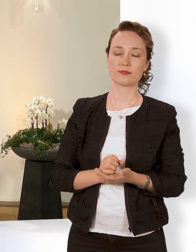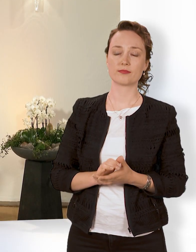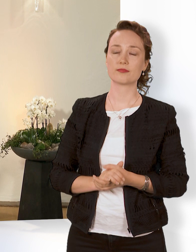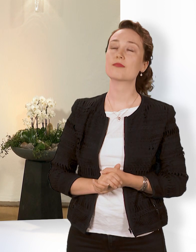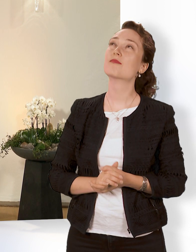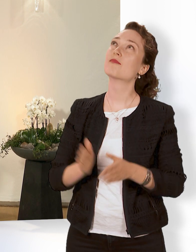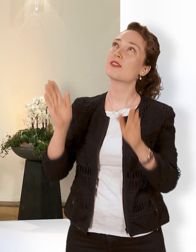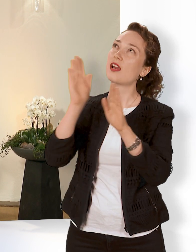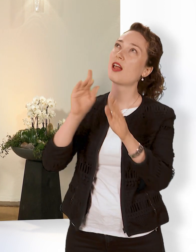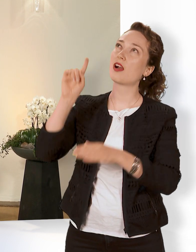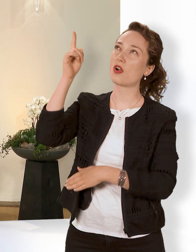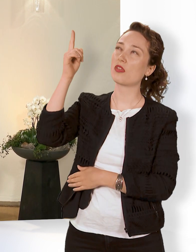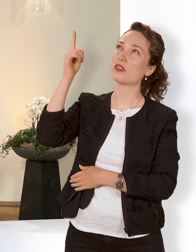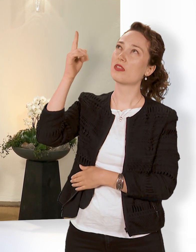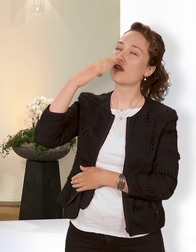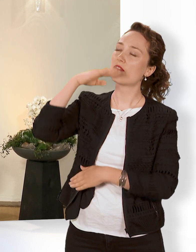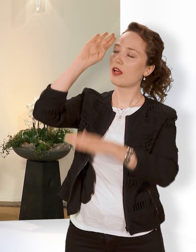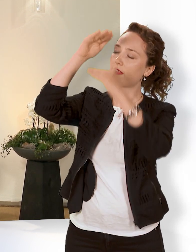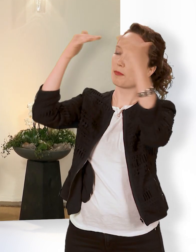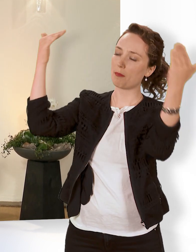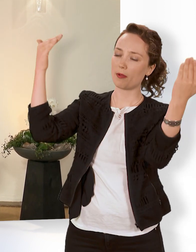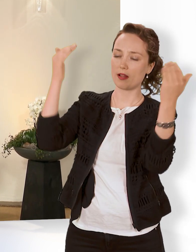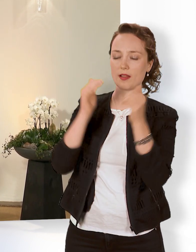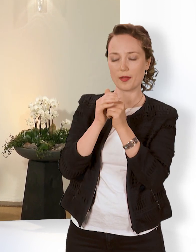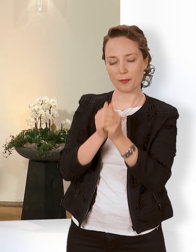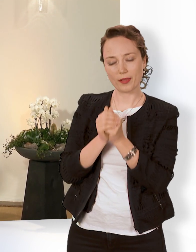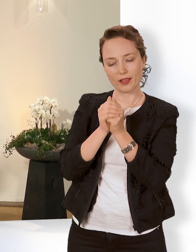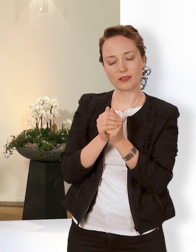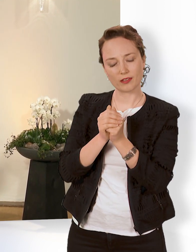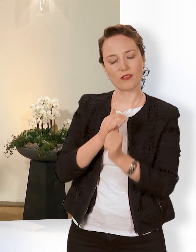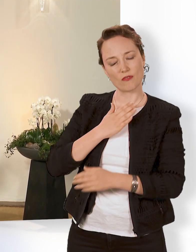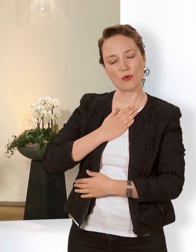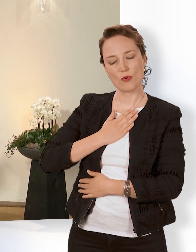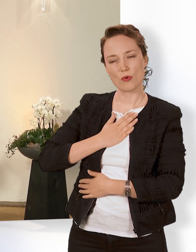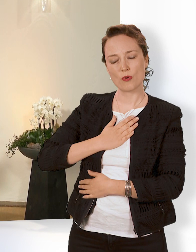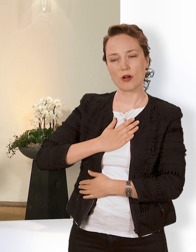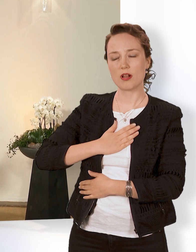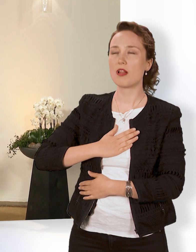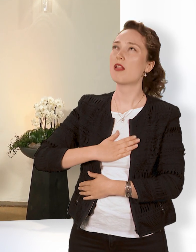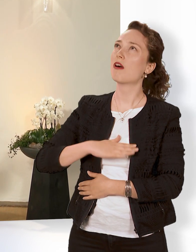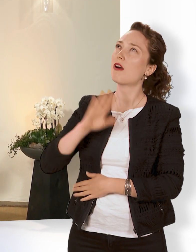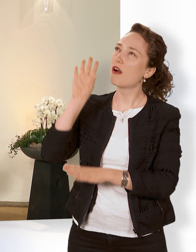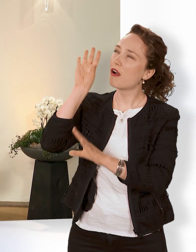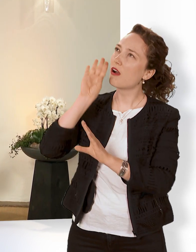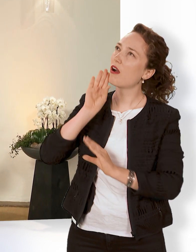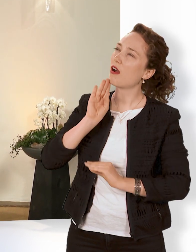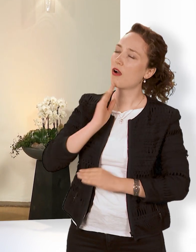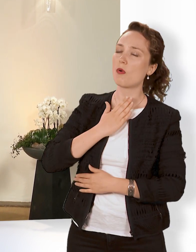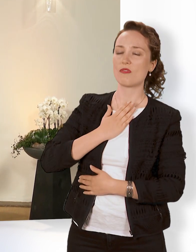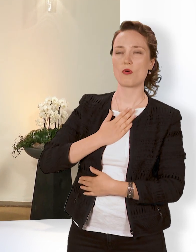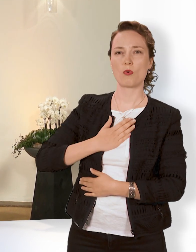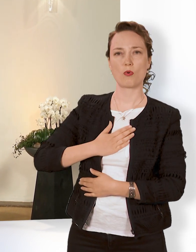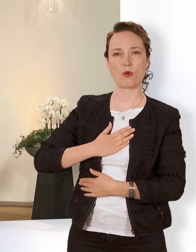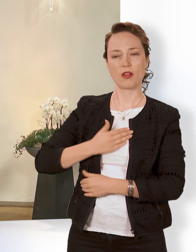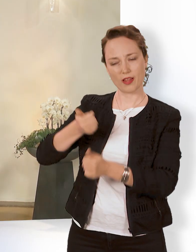Heiliger Gott, Vater im Himmel, das tut gut zu beten und zu hören. Hilf uns, das zu glauben, dass du